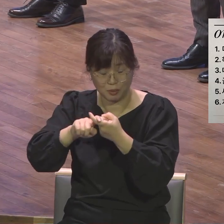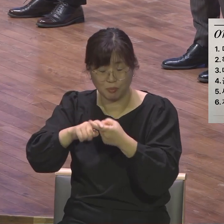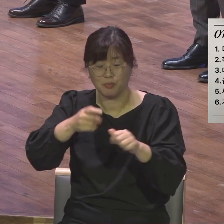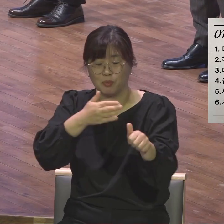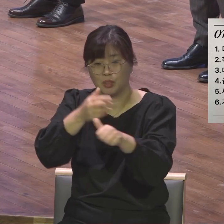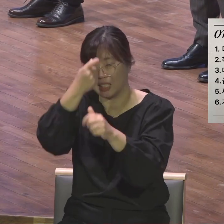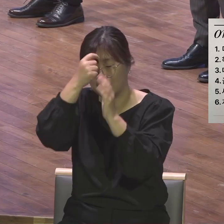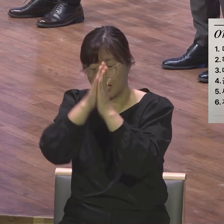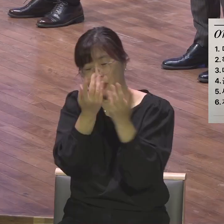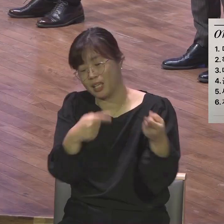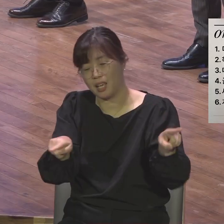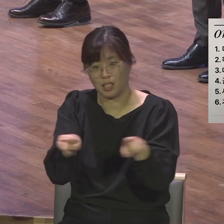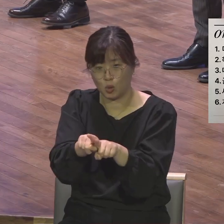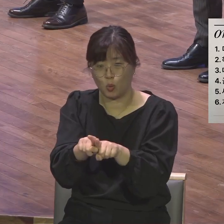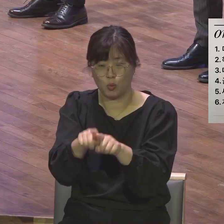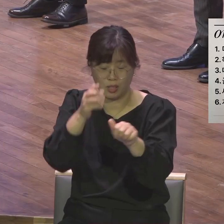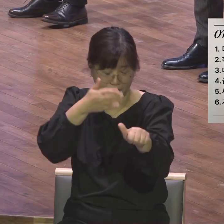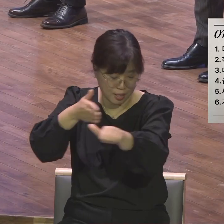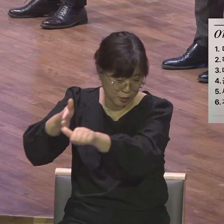아버지 감사드립니다.